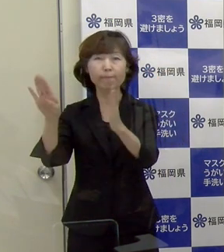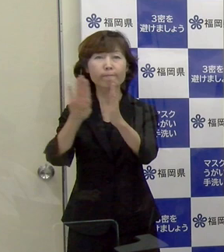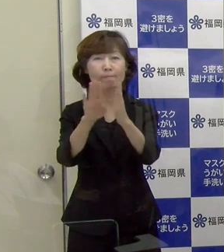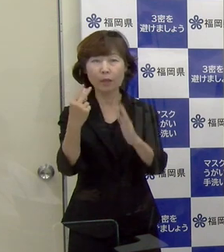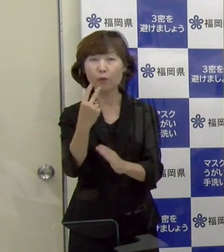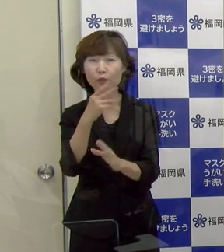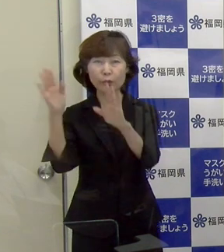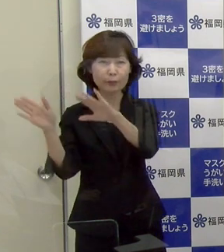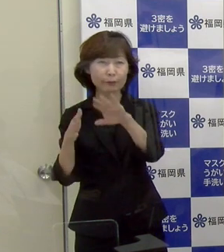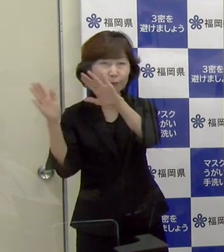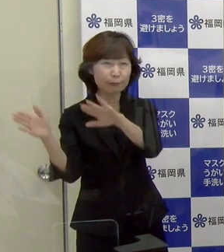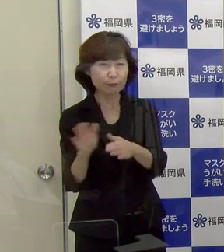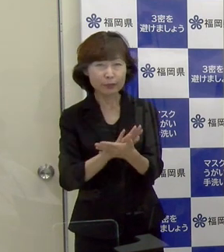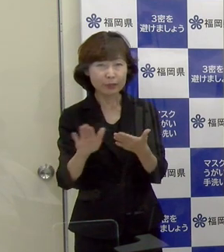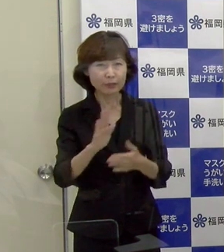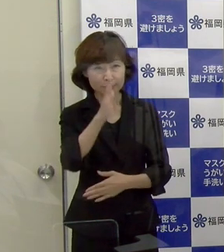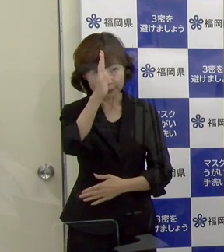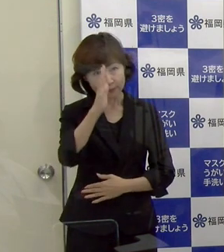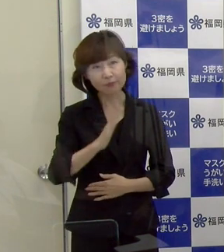をいたします